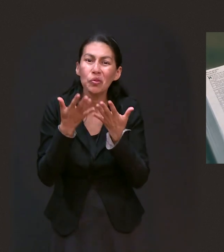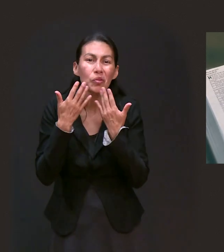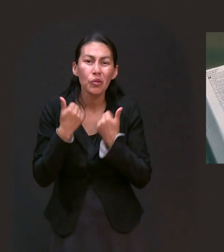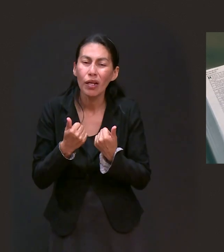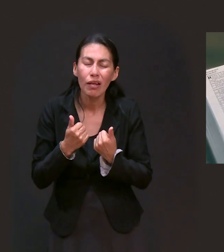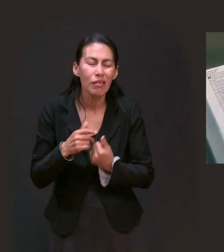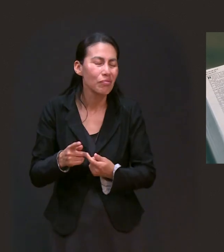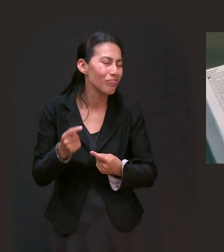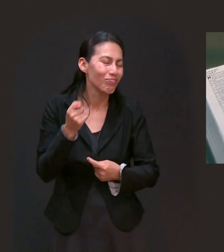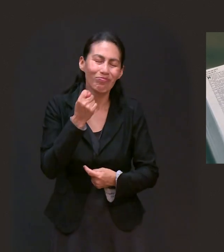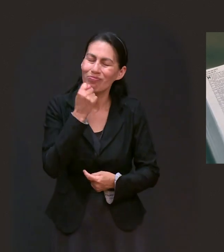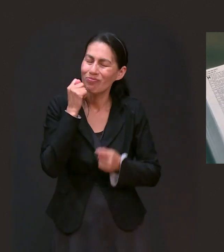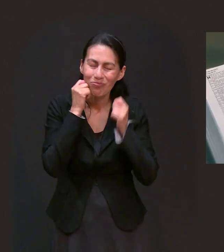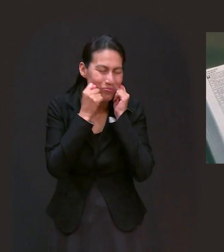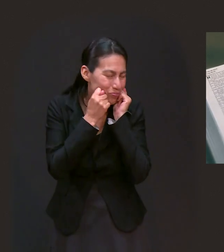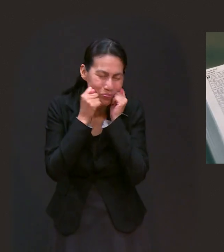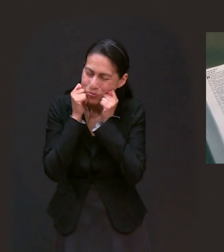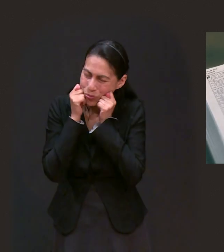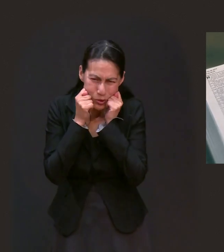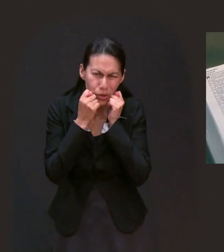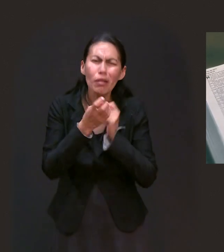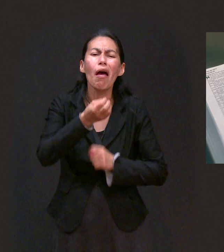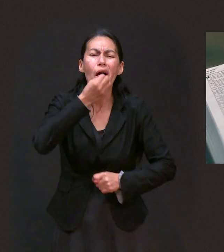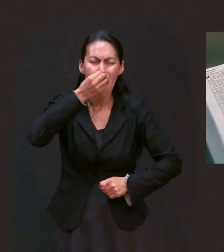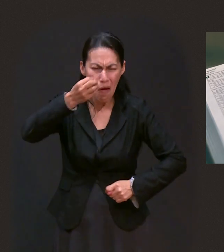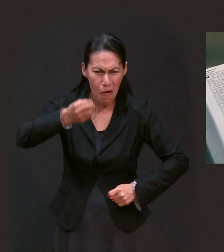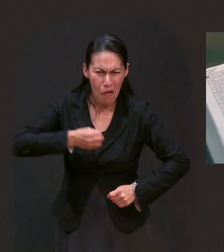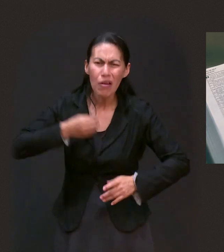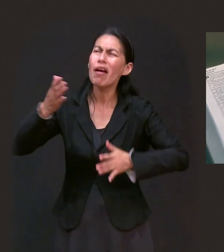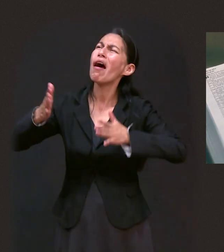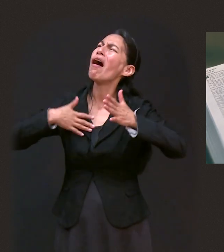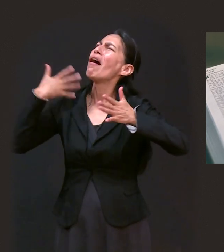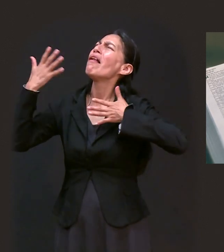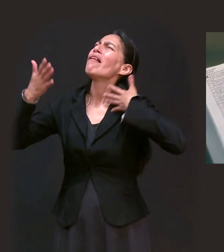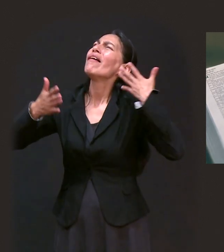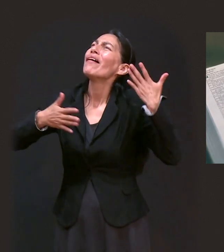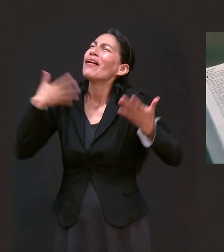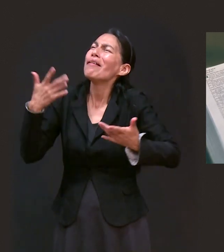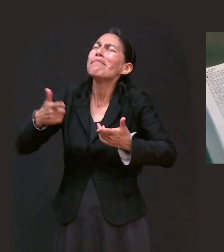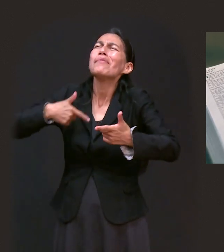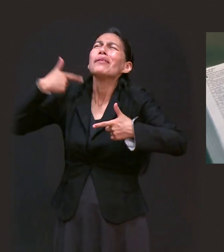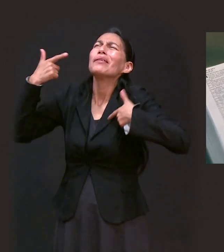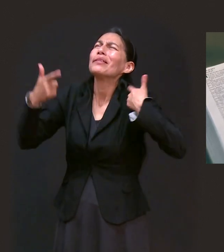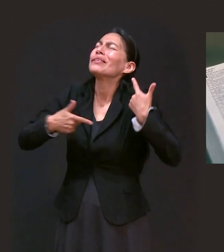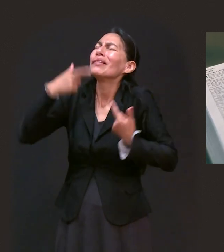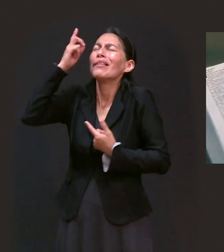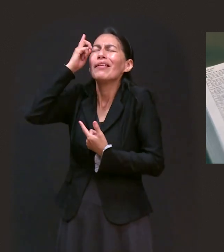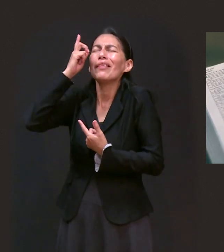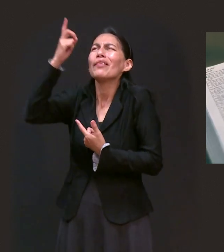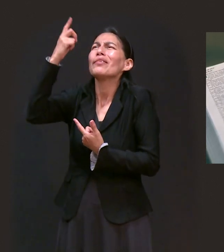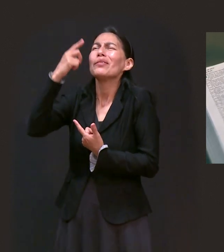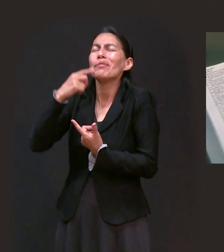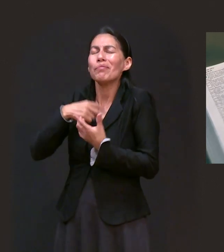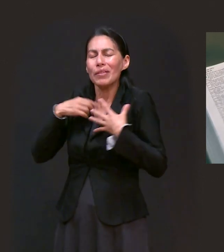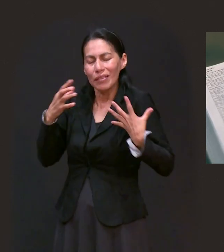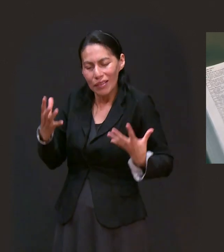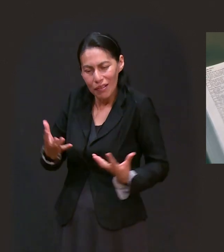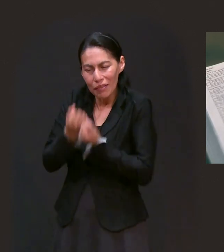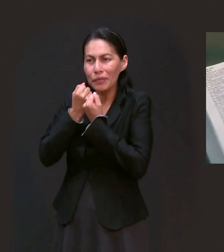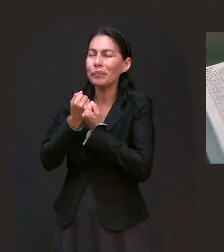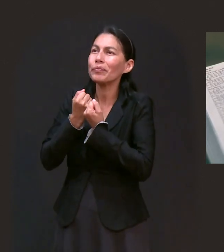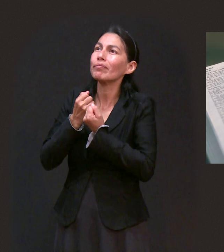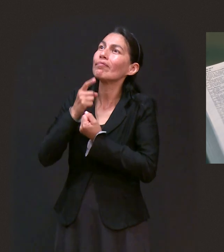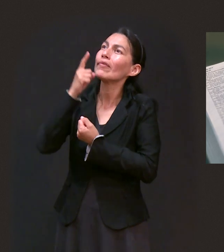corrales con todo yo me alegraré en el señor y me gozaré en el dios de mi